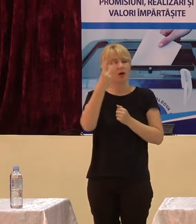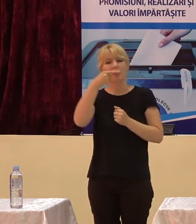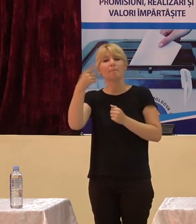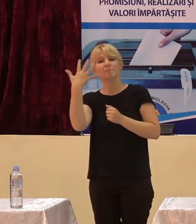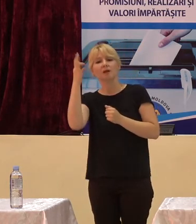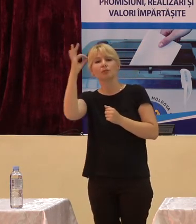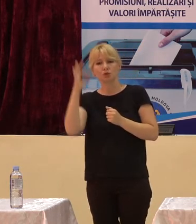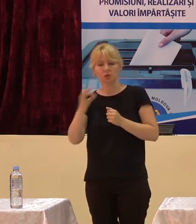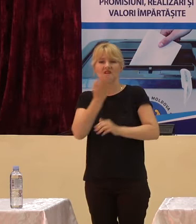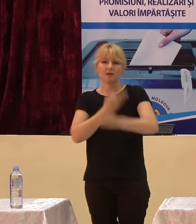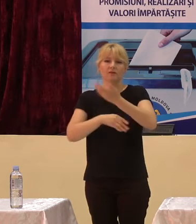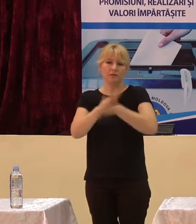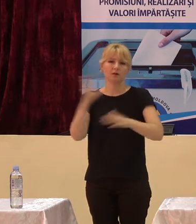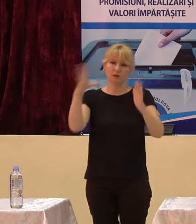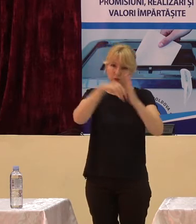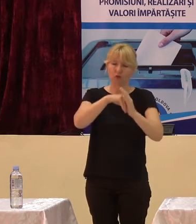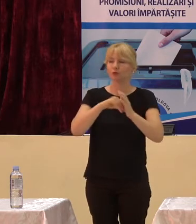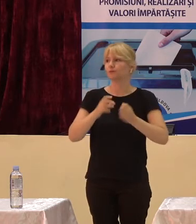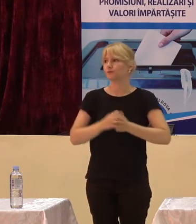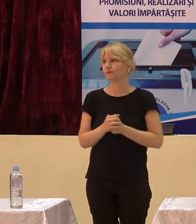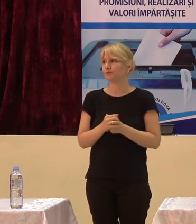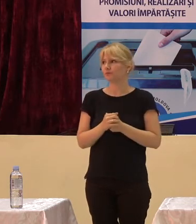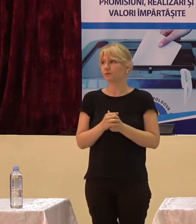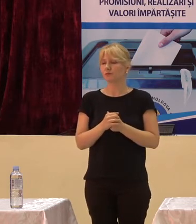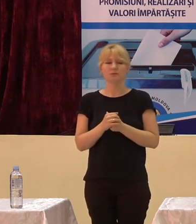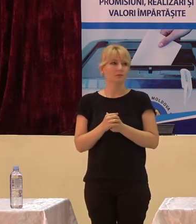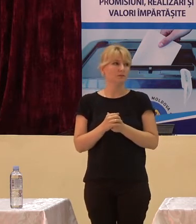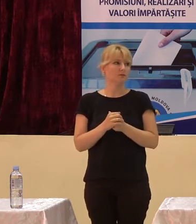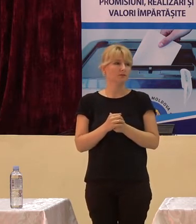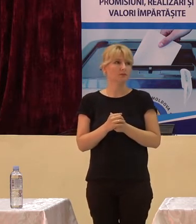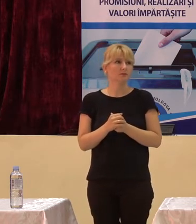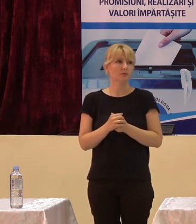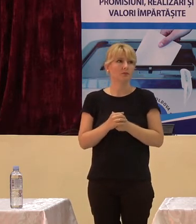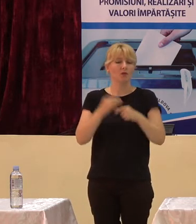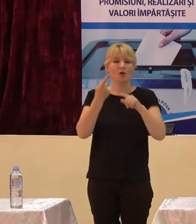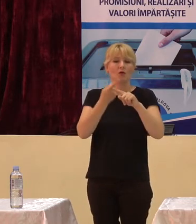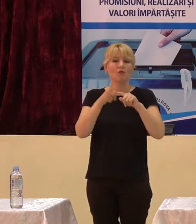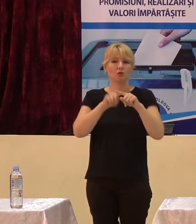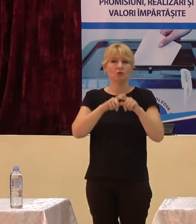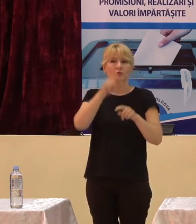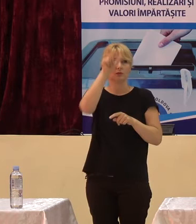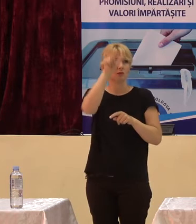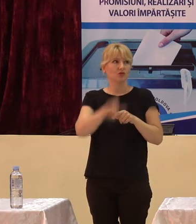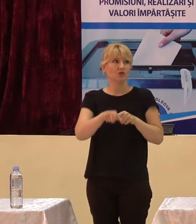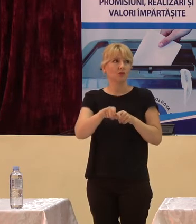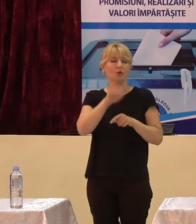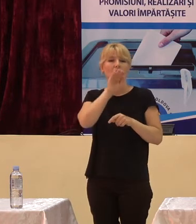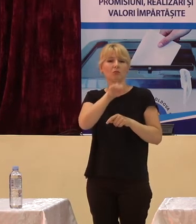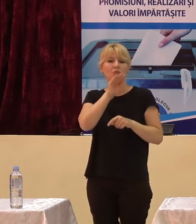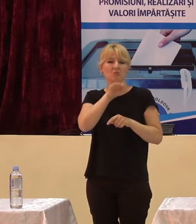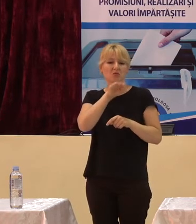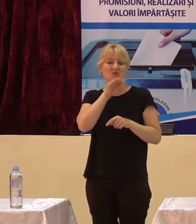25% persoane cu dizabilități? Această întrebare... Da? Vine din partea lui Ion Ciobanu, doctor în